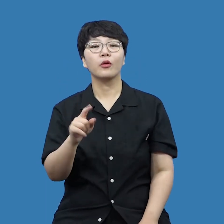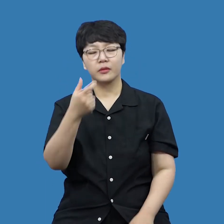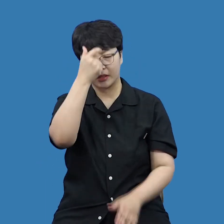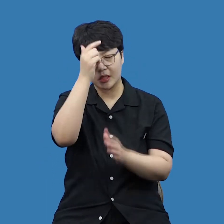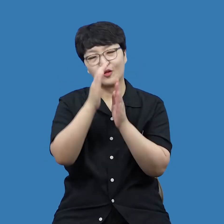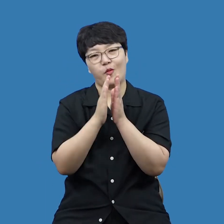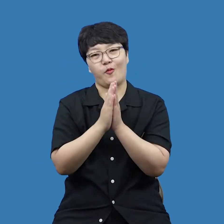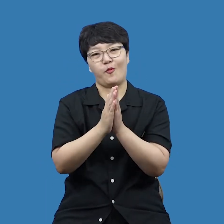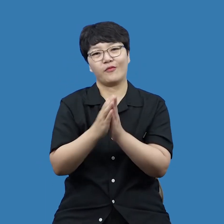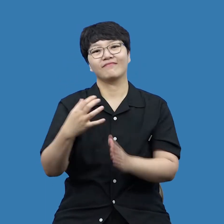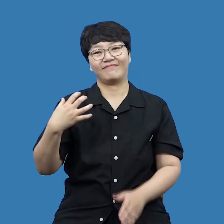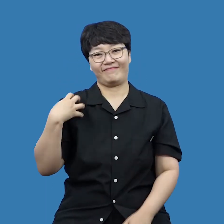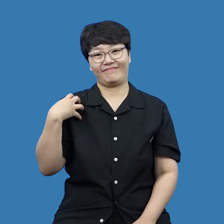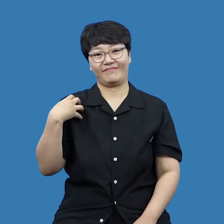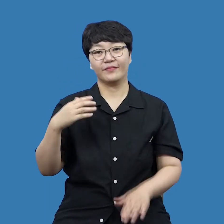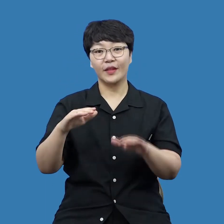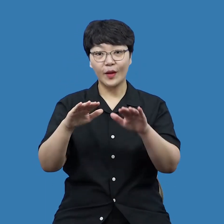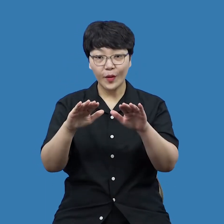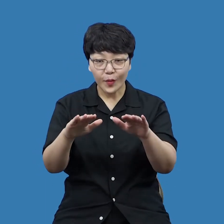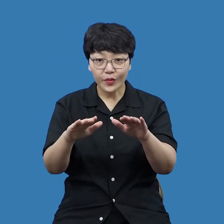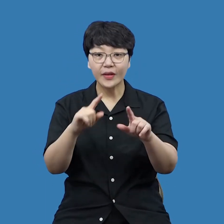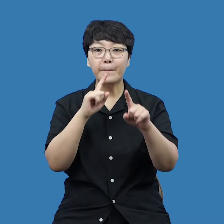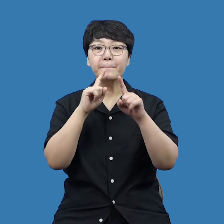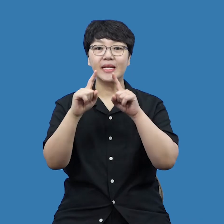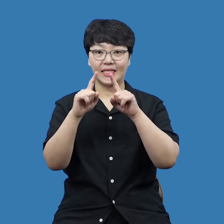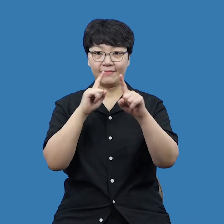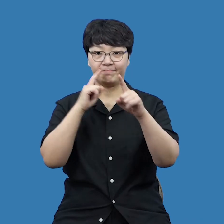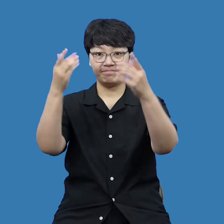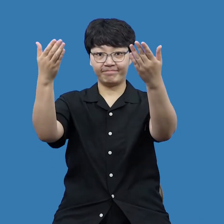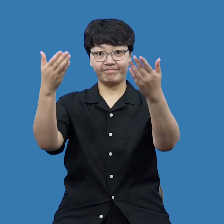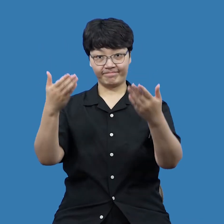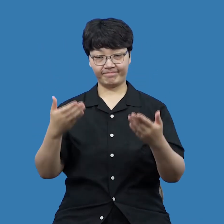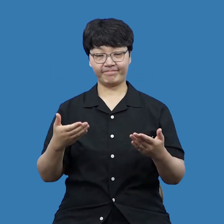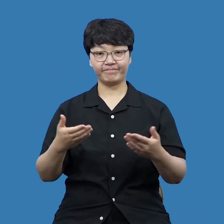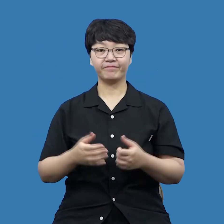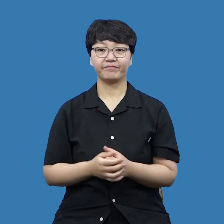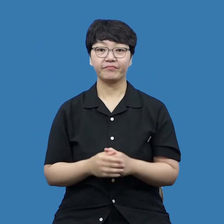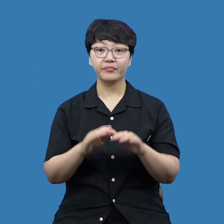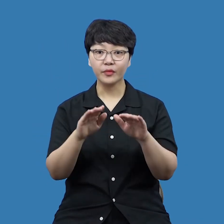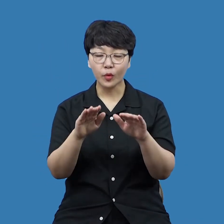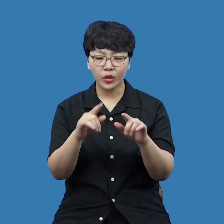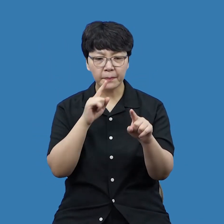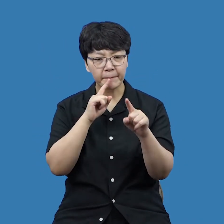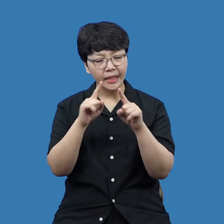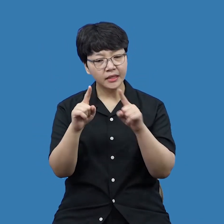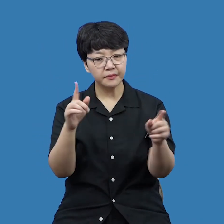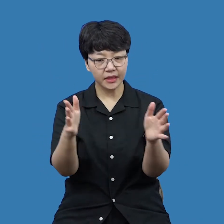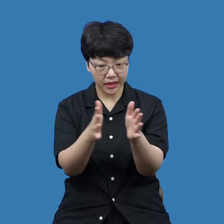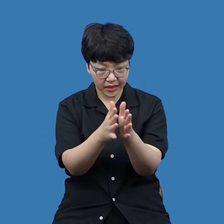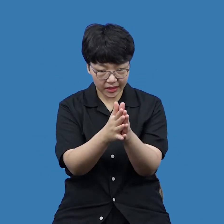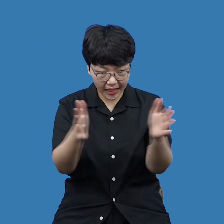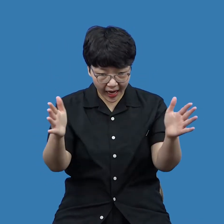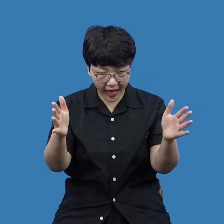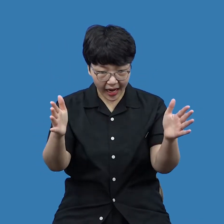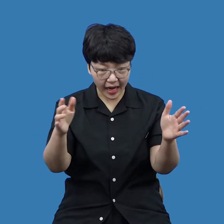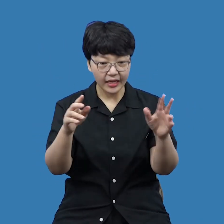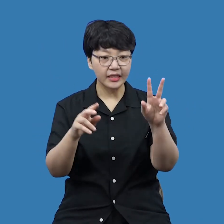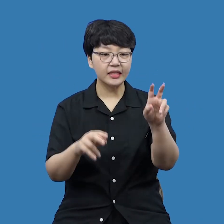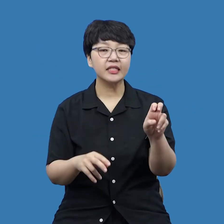우리의 본문은 누가복음 2장 21절로 39절까지입니다. 그런데 이 본문이 출발하는